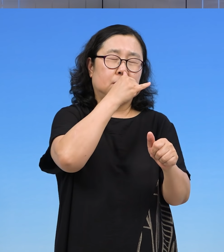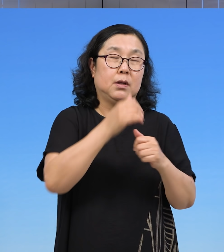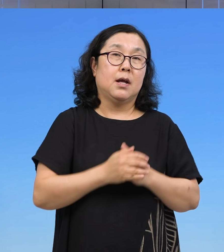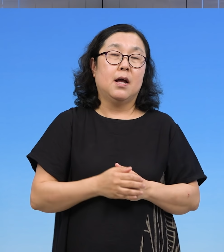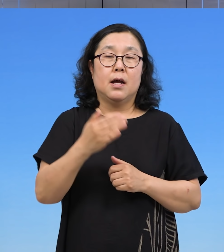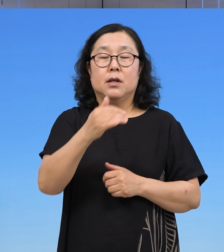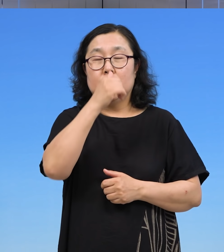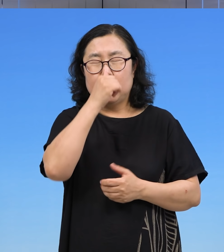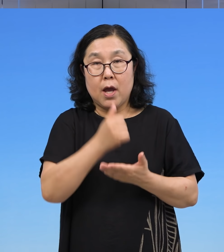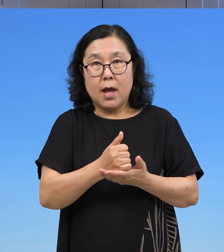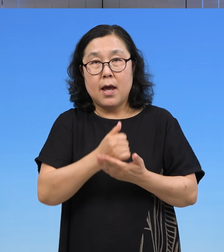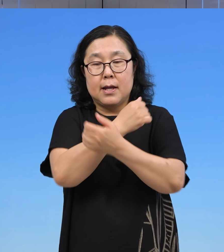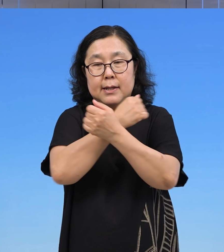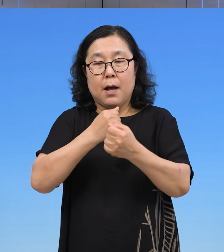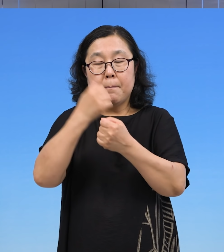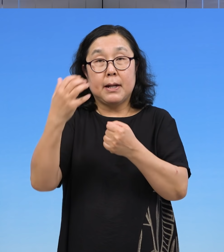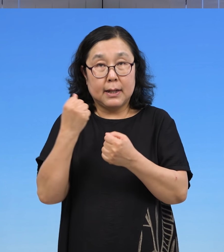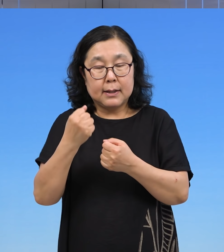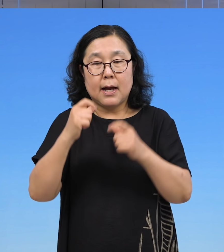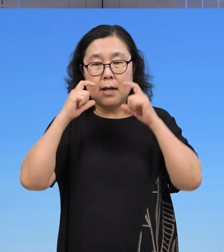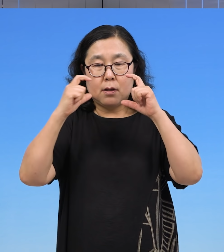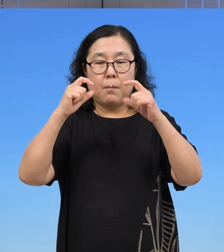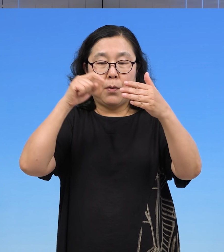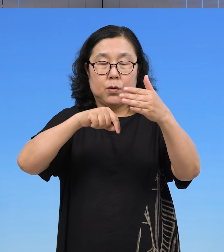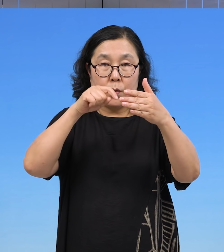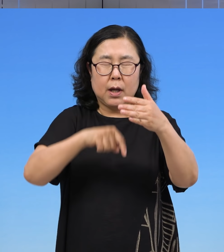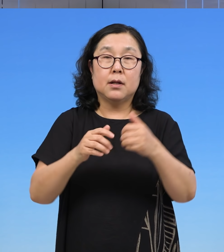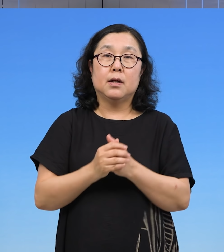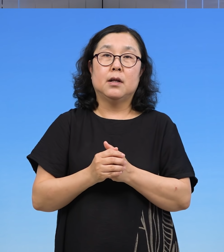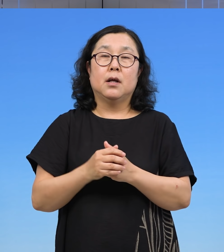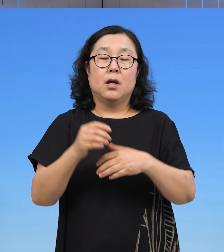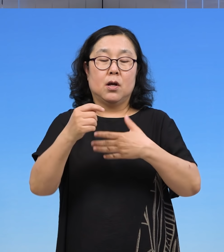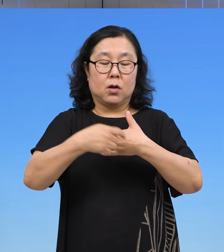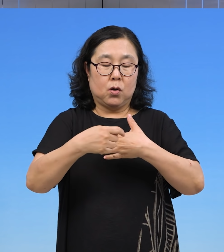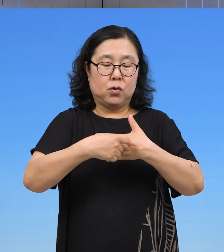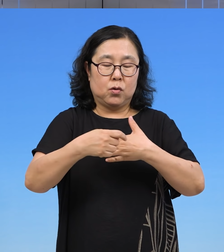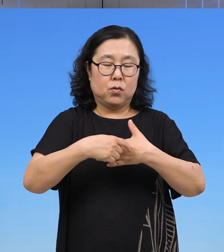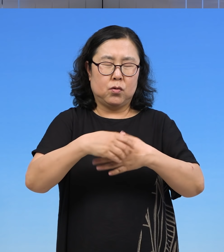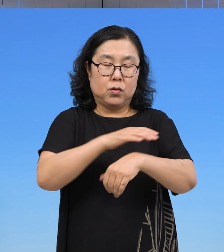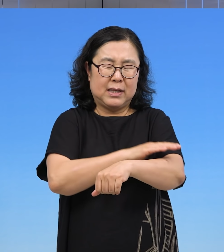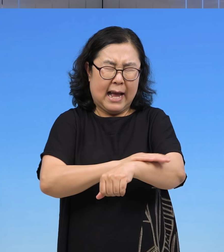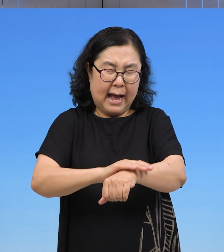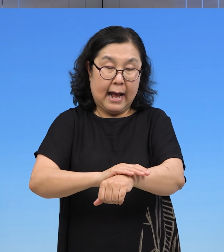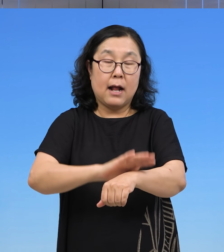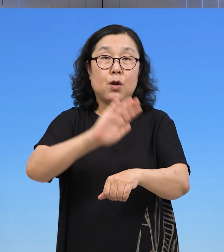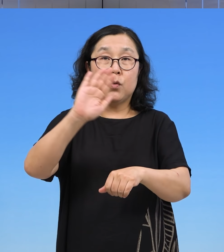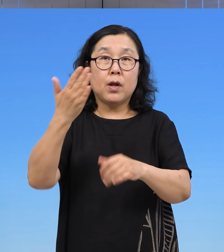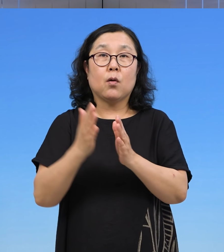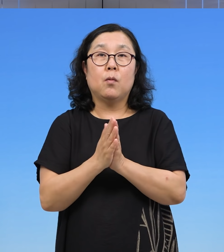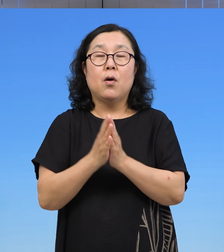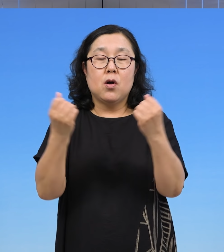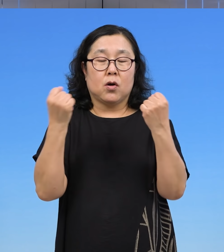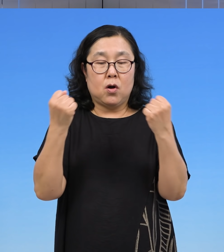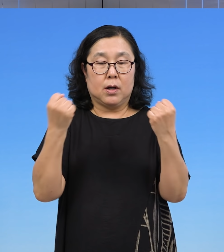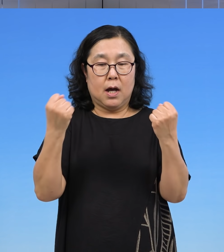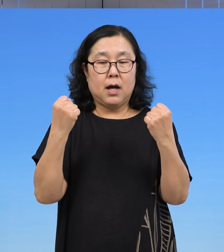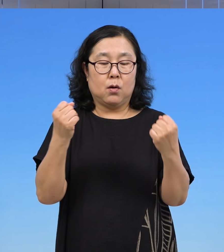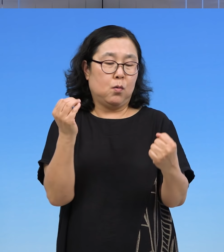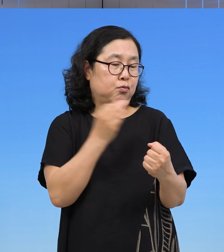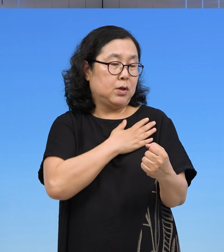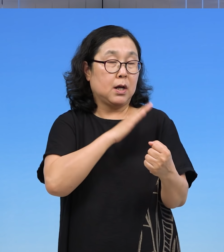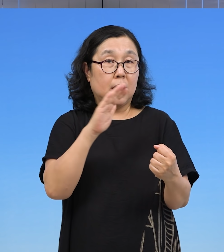네 죄사함을 받았느니라 이 선포 속에는요 아무리 겉으로 잘되고 부자되고 몸 건강하고 백살까지